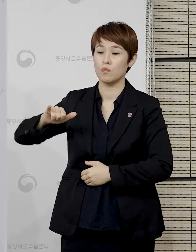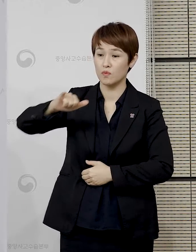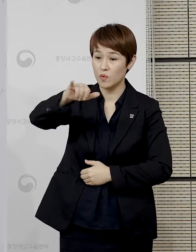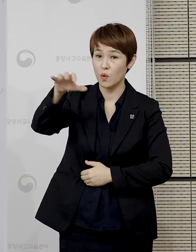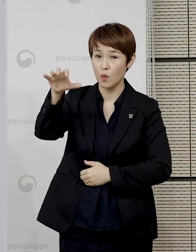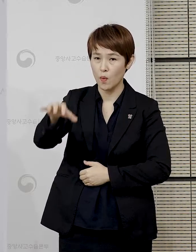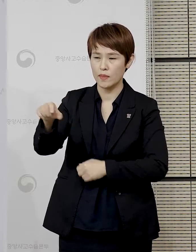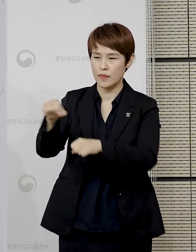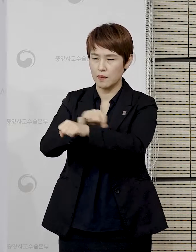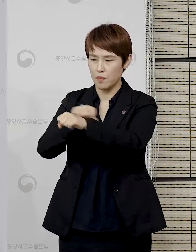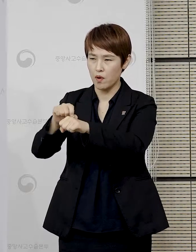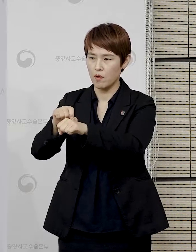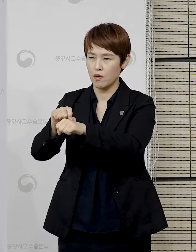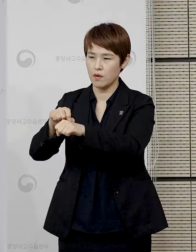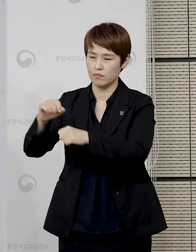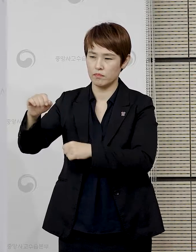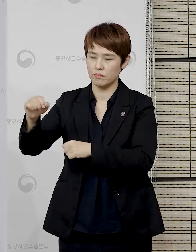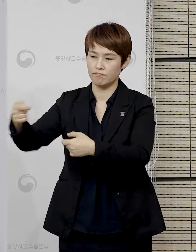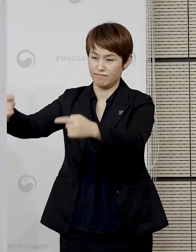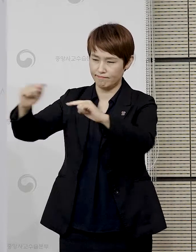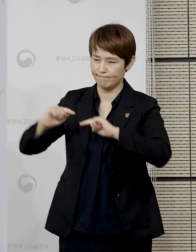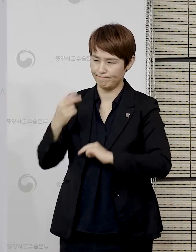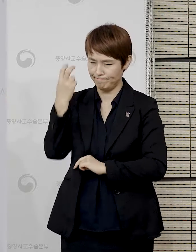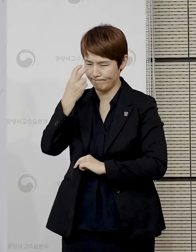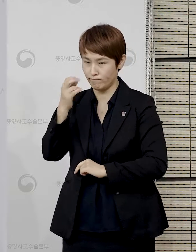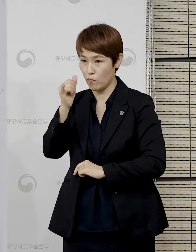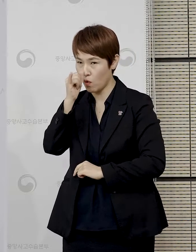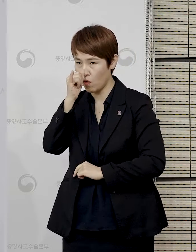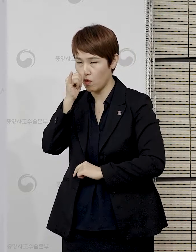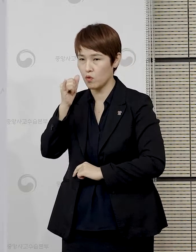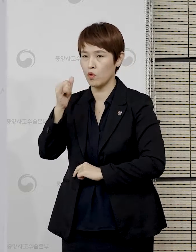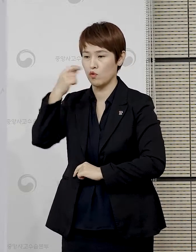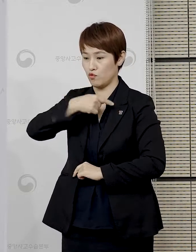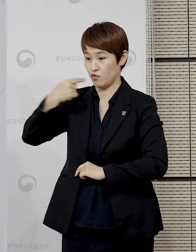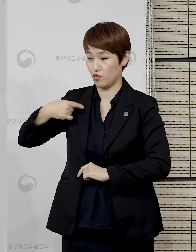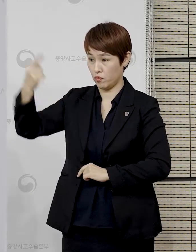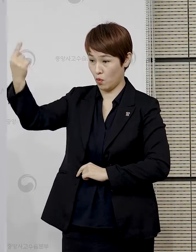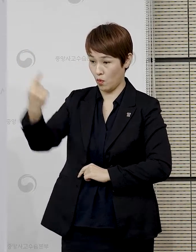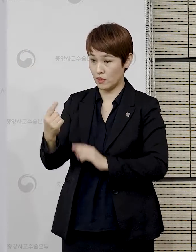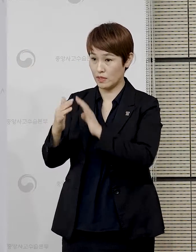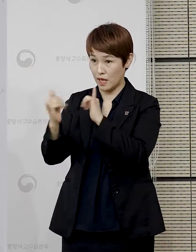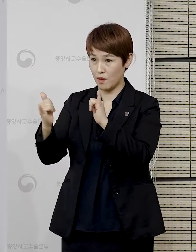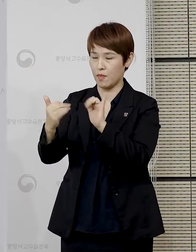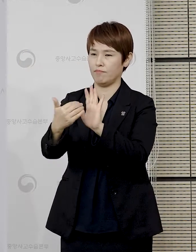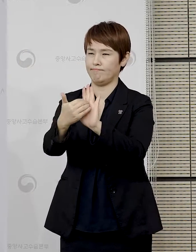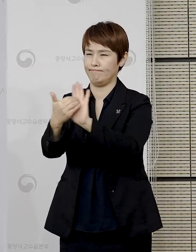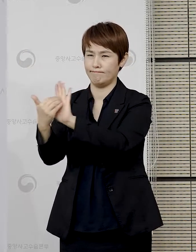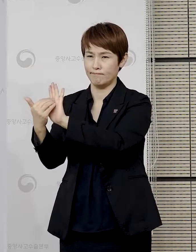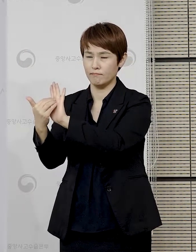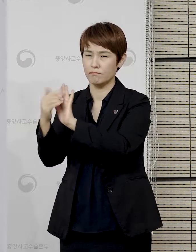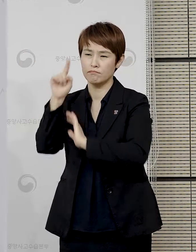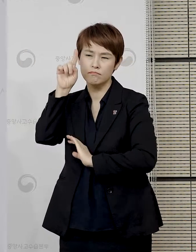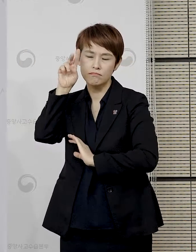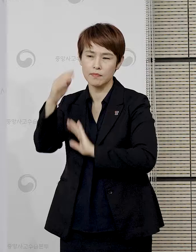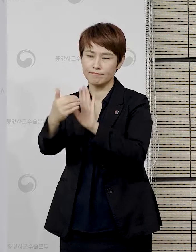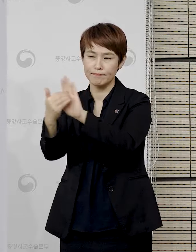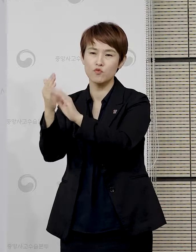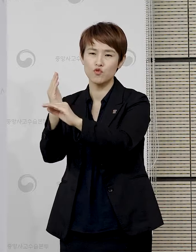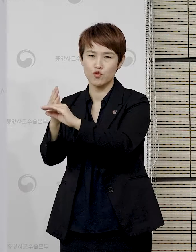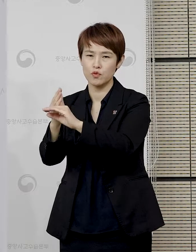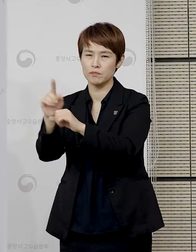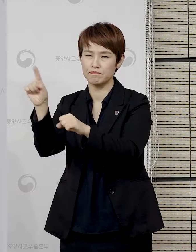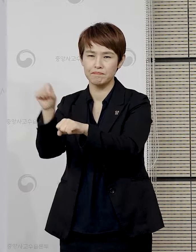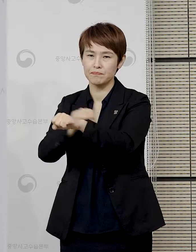중국 후베이성에서 입국하는 입국인에 대한 입국 금지는 현재 시행 3일째를 맞고 있으나 큰 문제